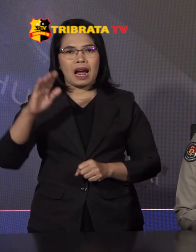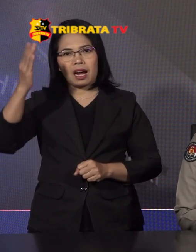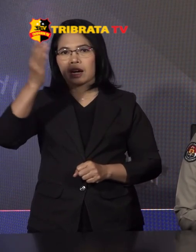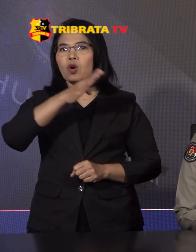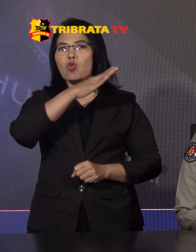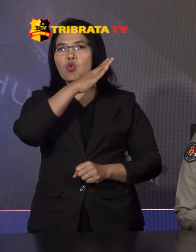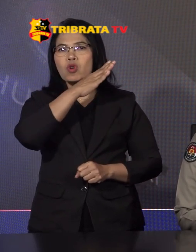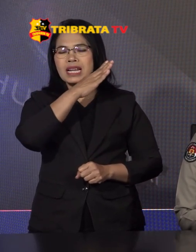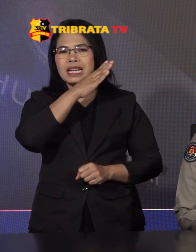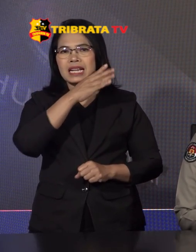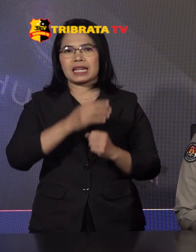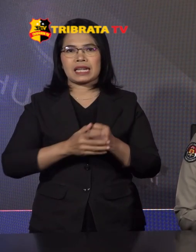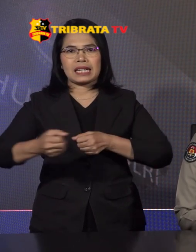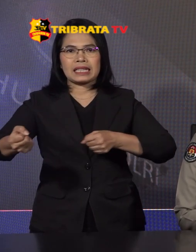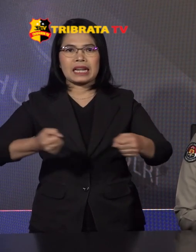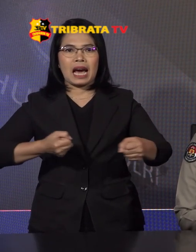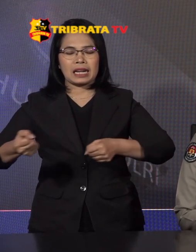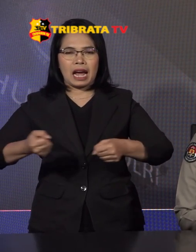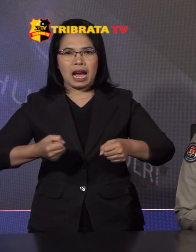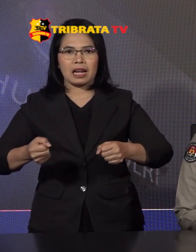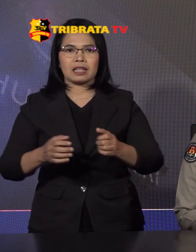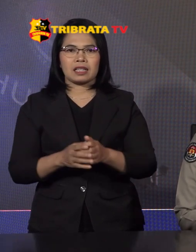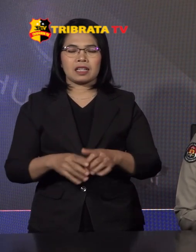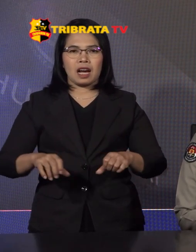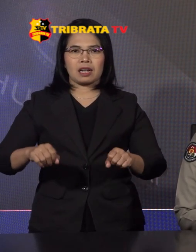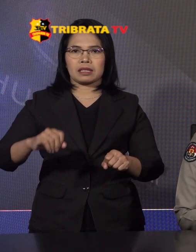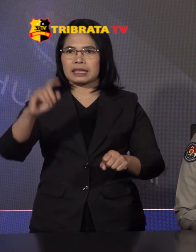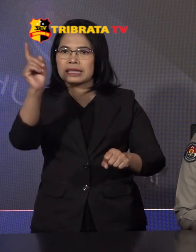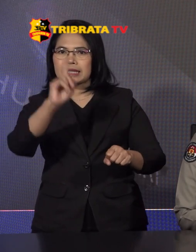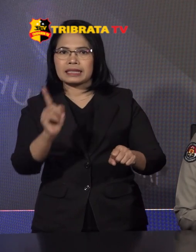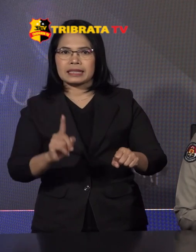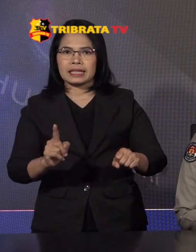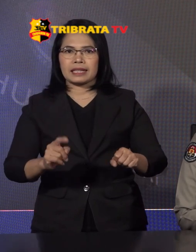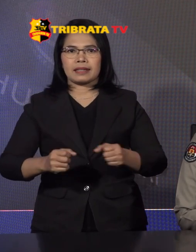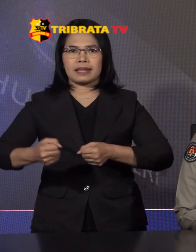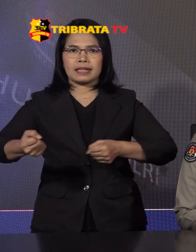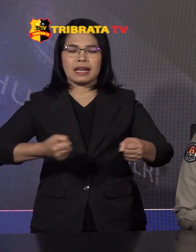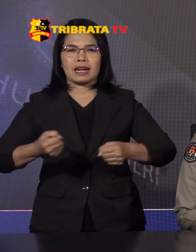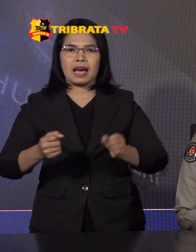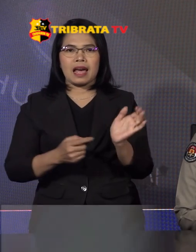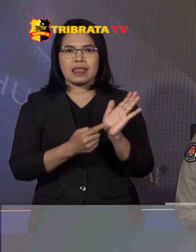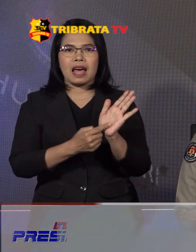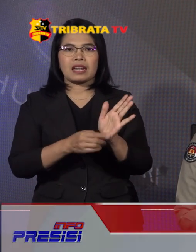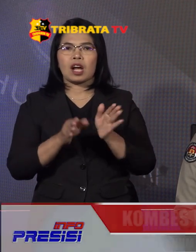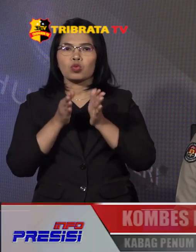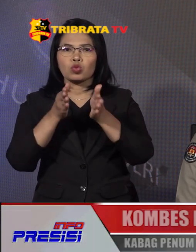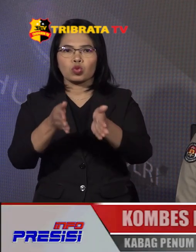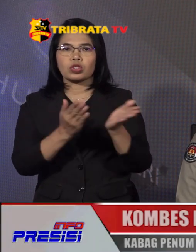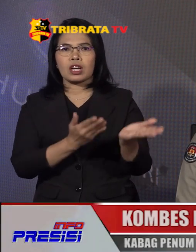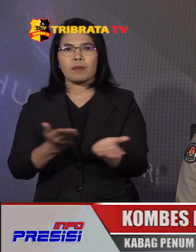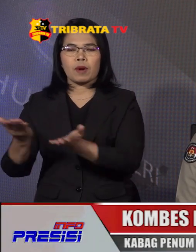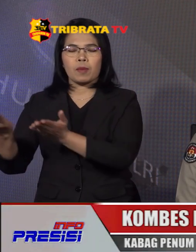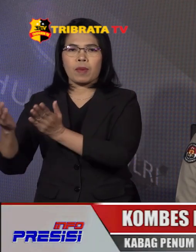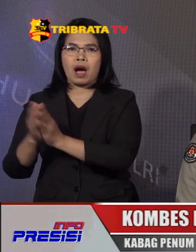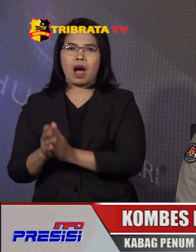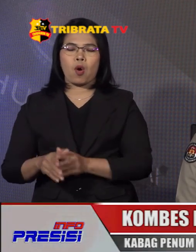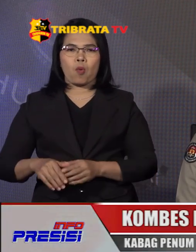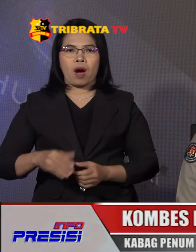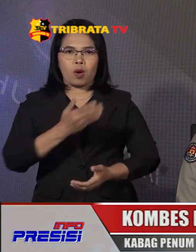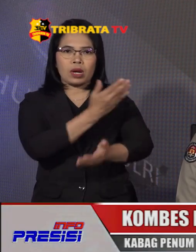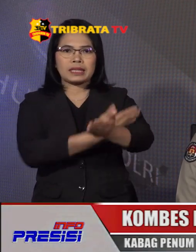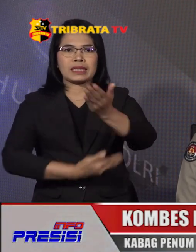kendaraan yang digerakkan dengan motor listrik kendaraan bertanda khusus yang membawa penyandang